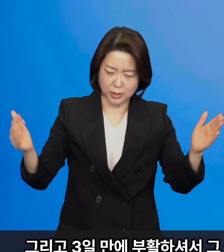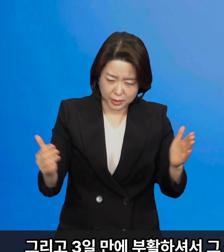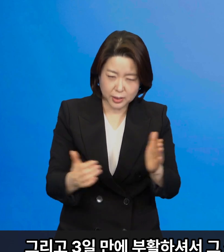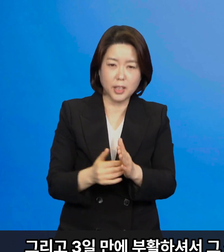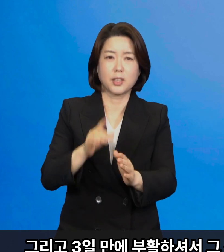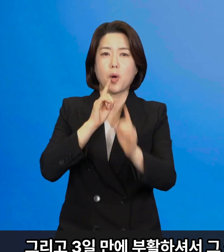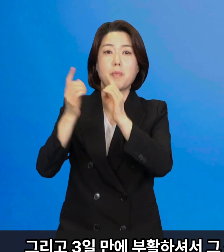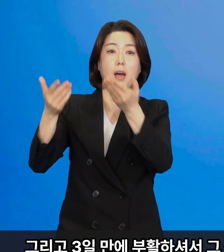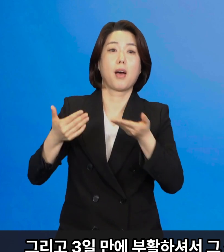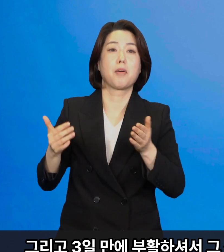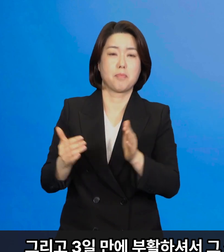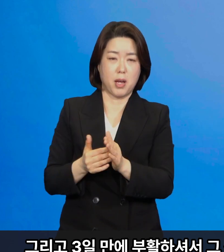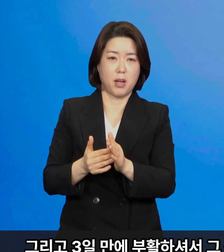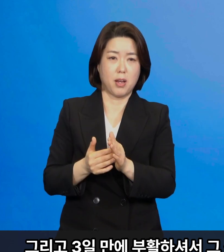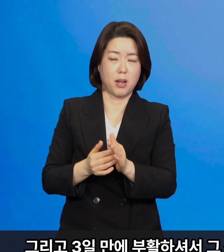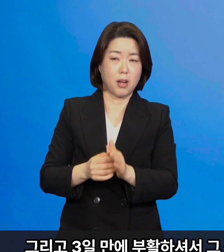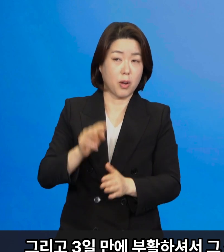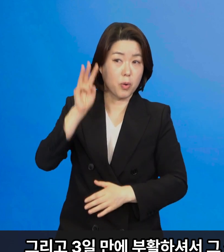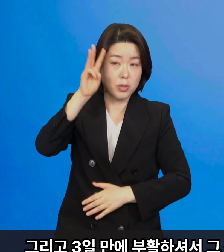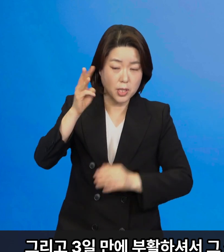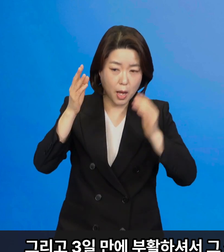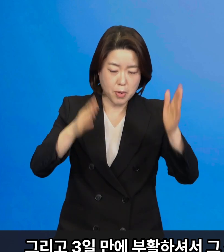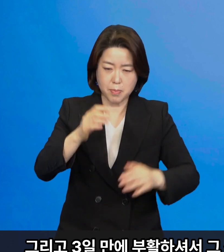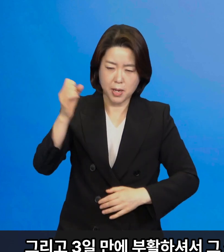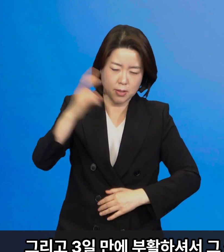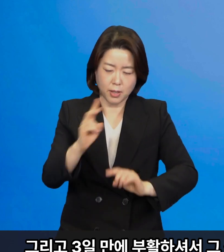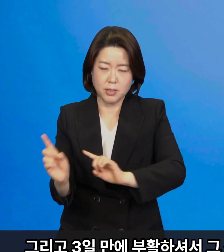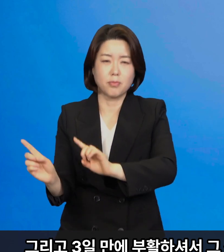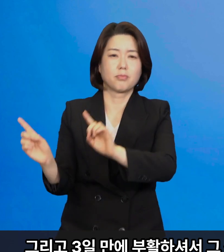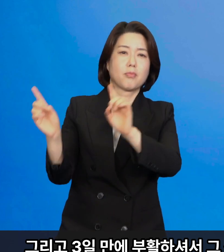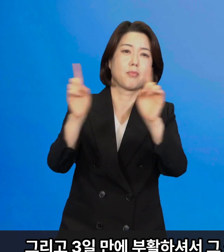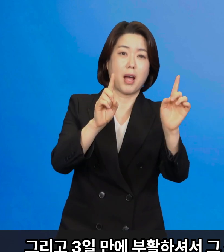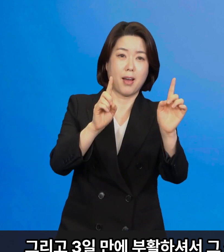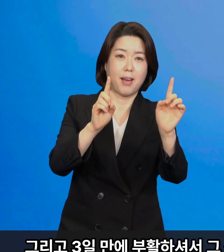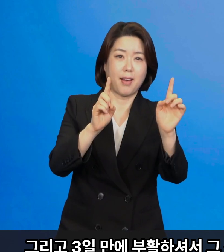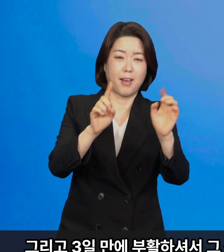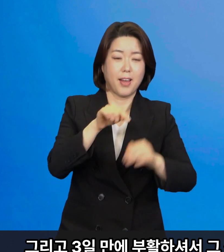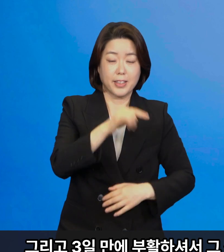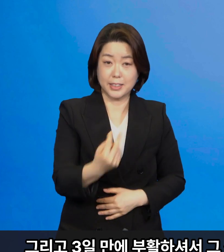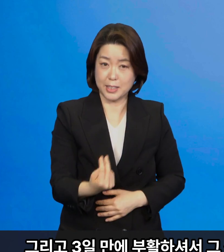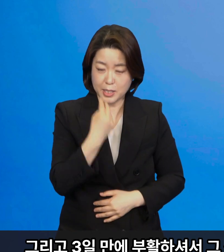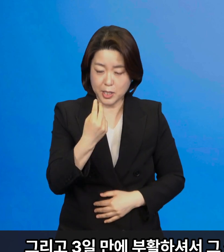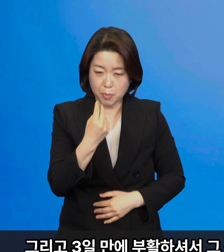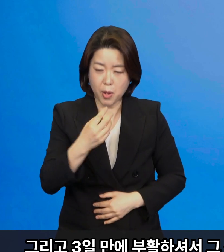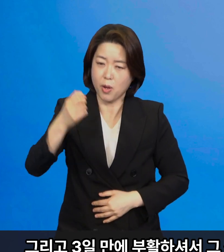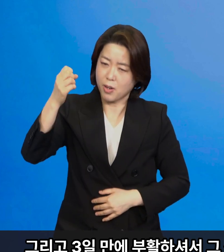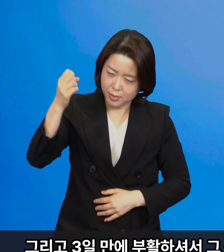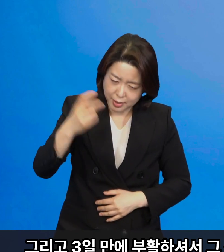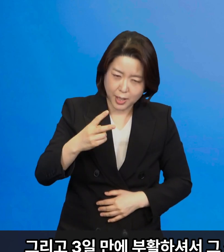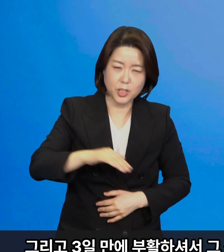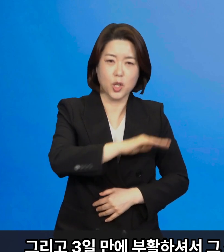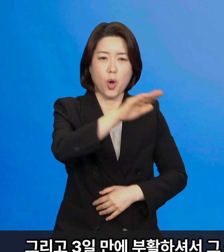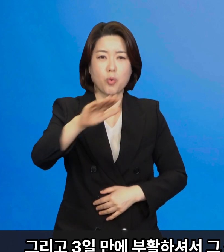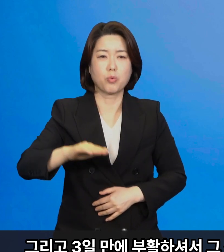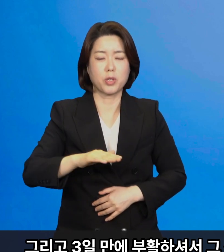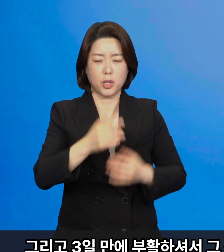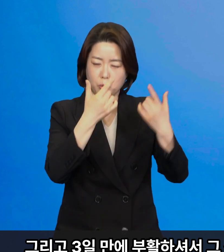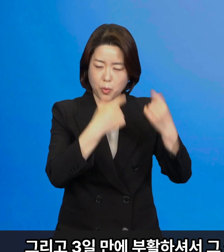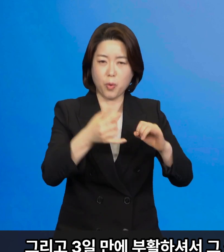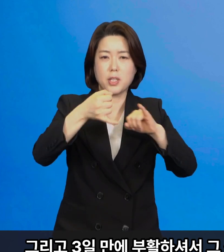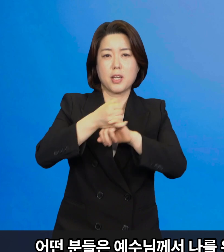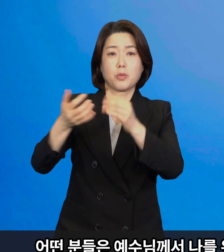하셨어요. 그리고 사흘 만에 3일 만에 부활하셔서 그 생명을 우리에게도